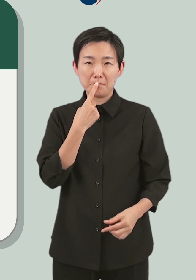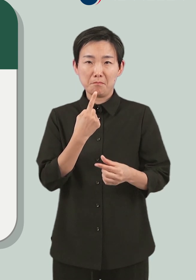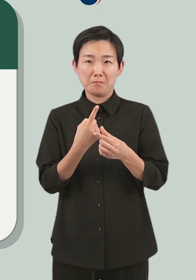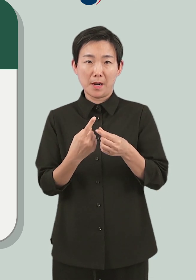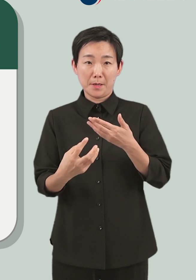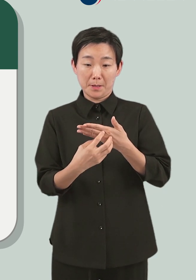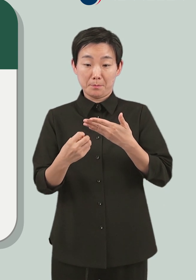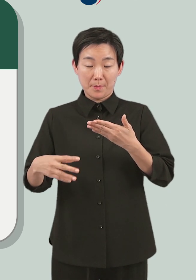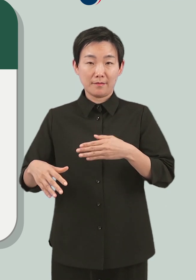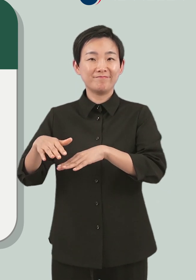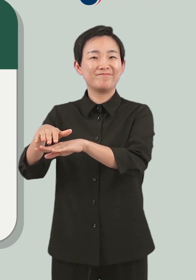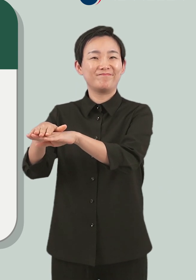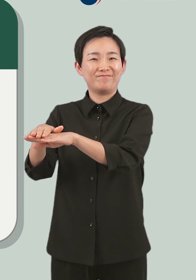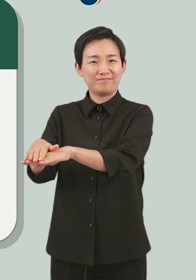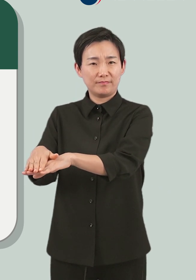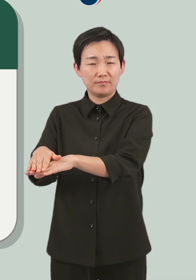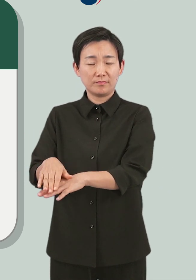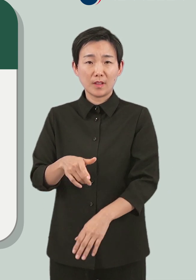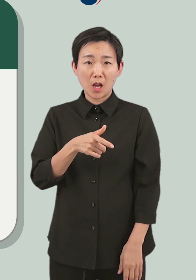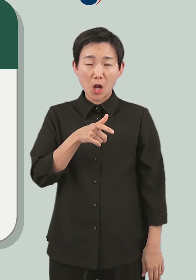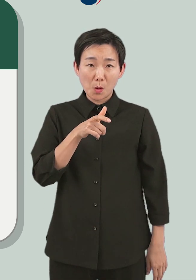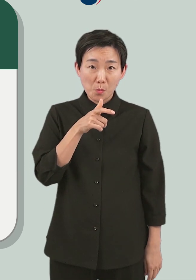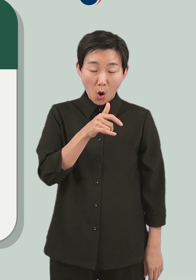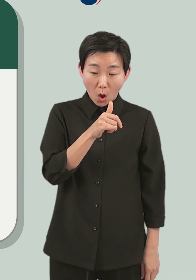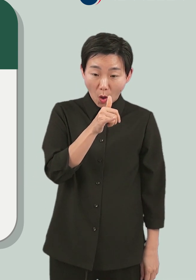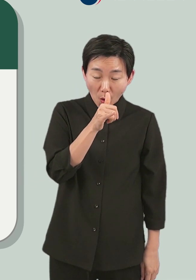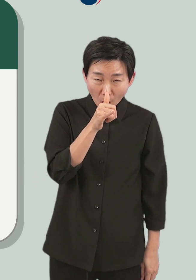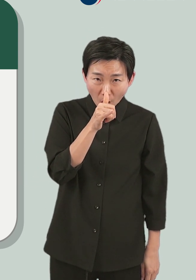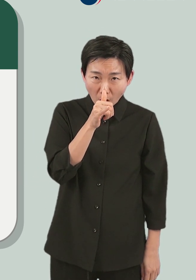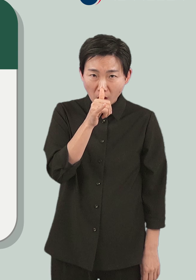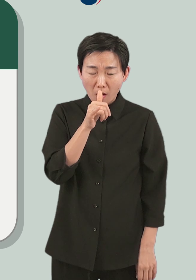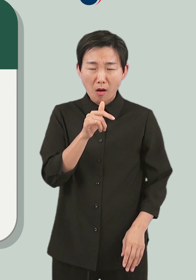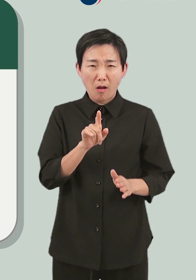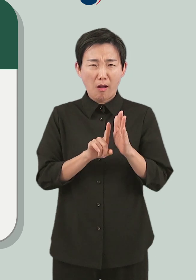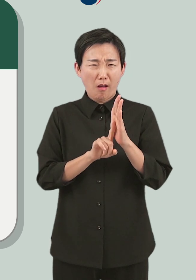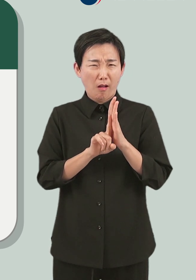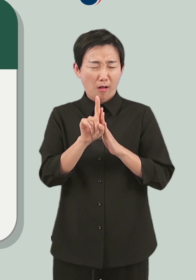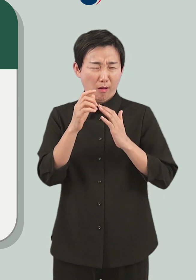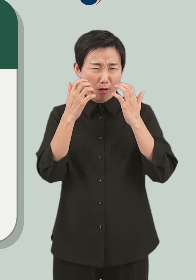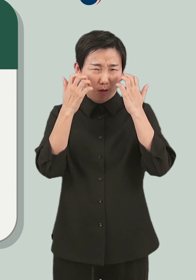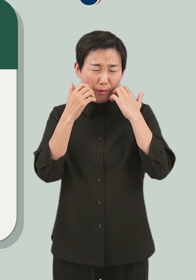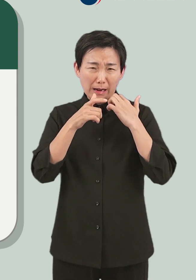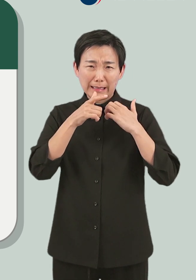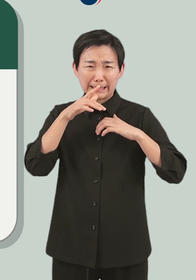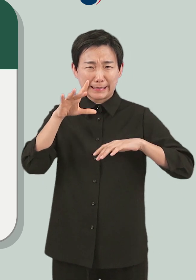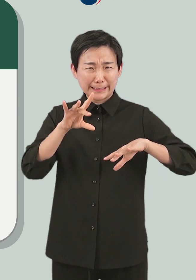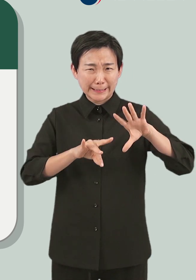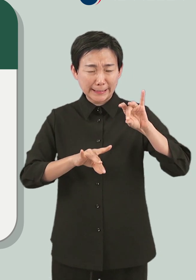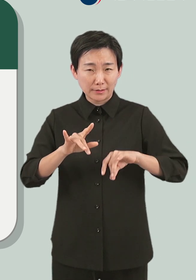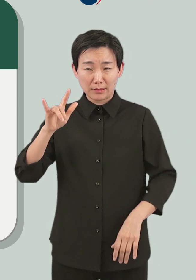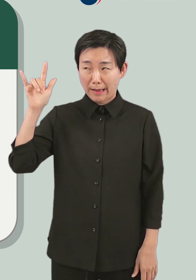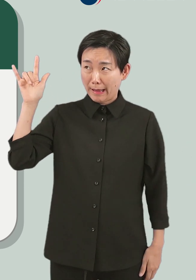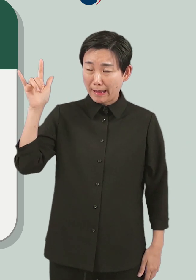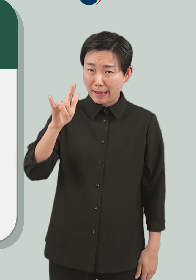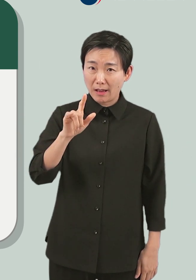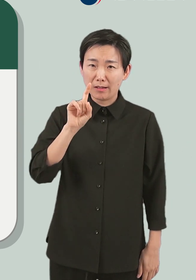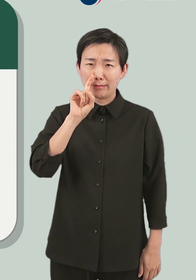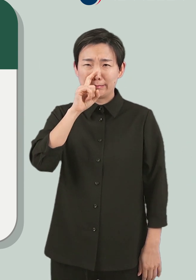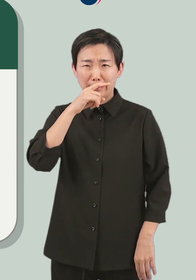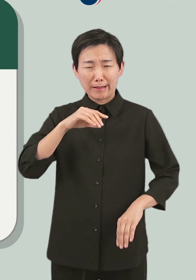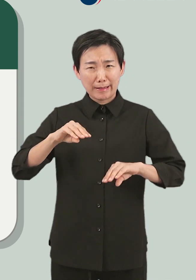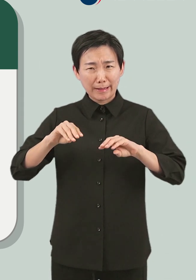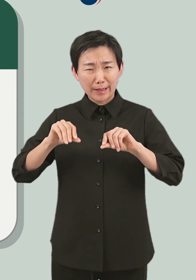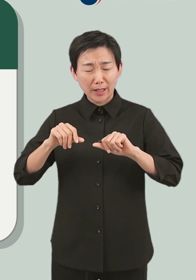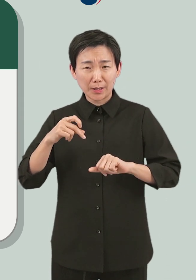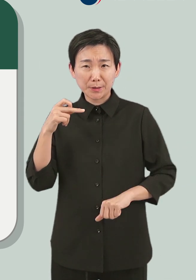장시간 사용하지 않을 경우 건전지를 빼고 보관합니다. 물기가 있는 곳, 고온 다습, 직사광선,